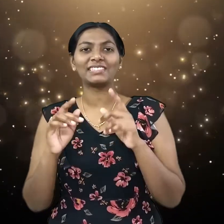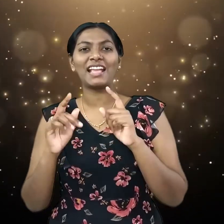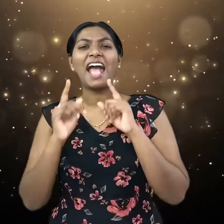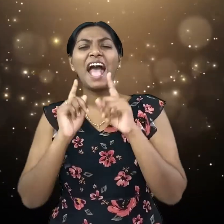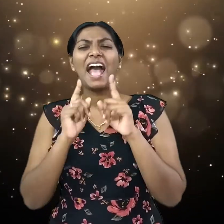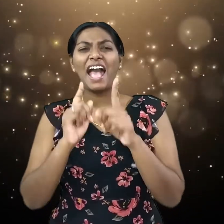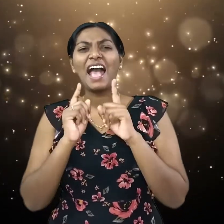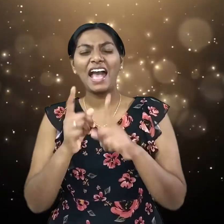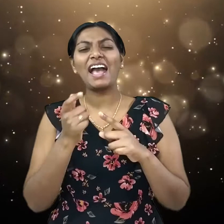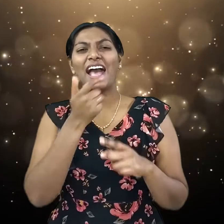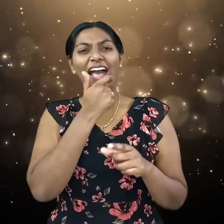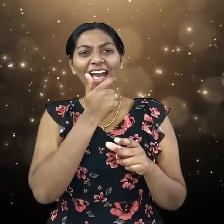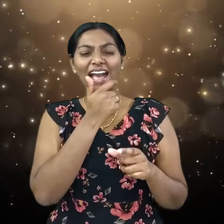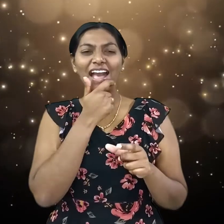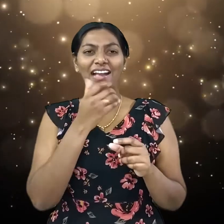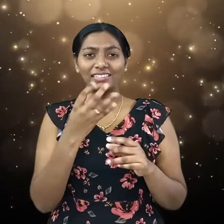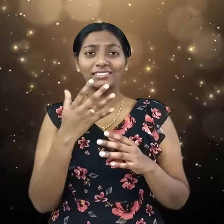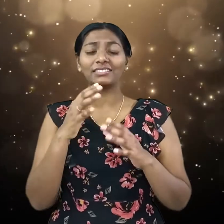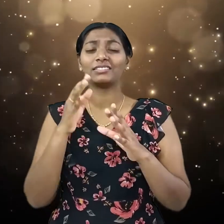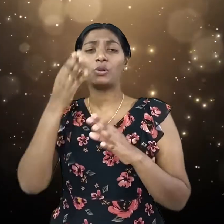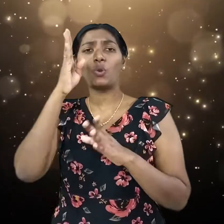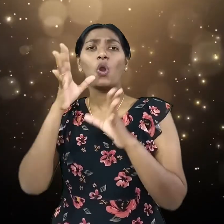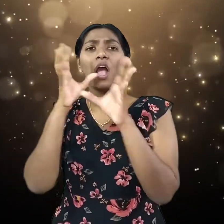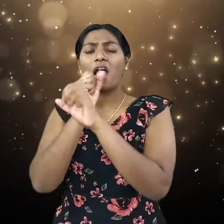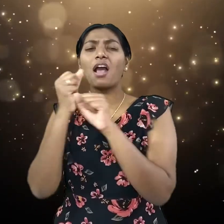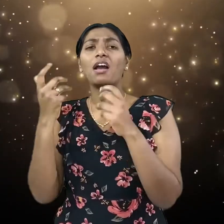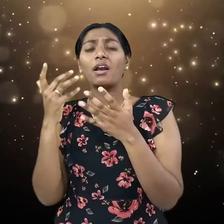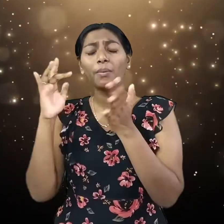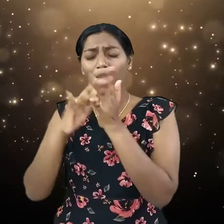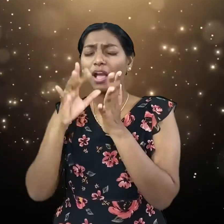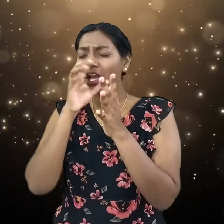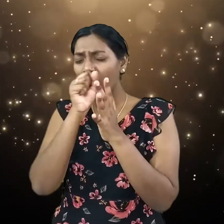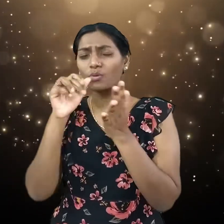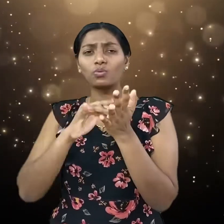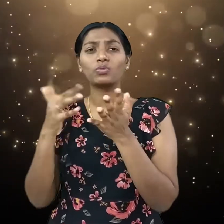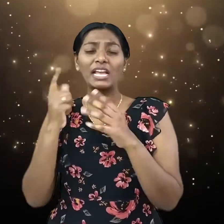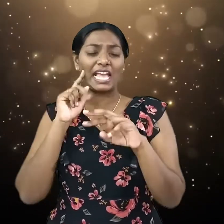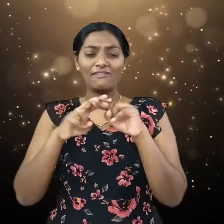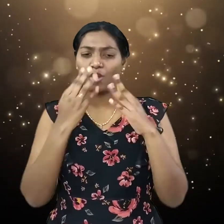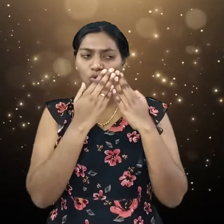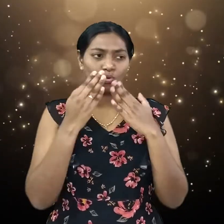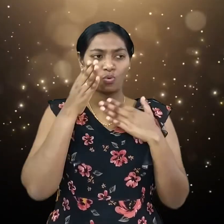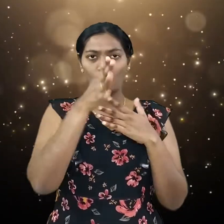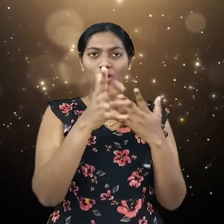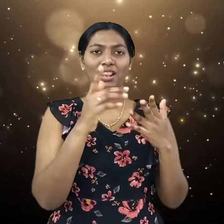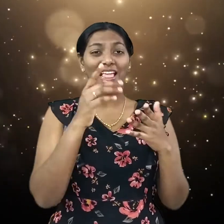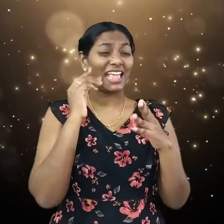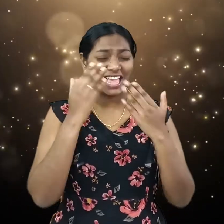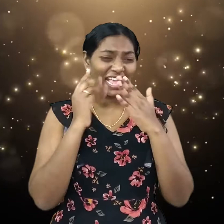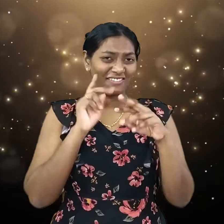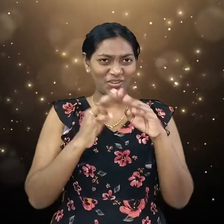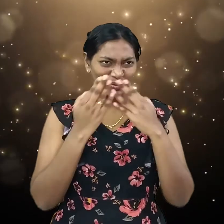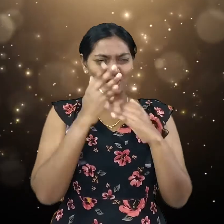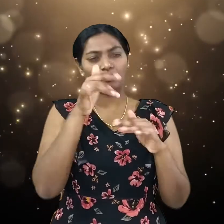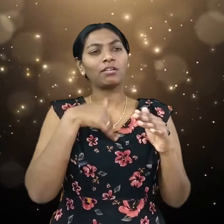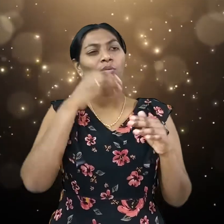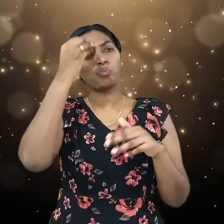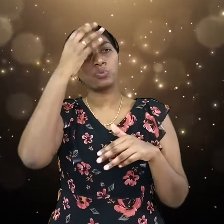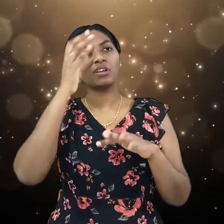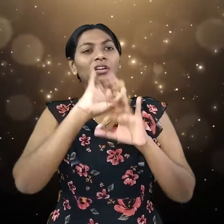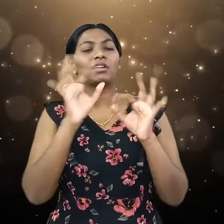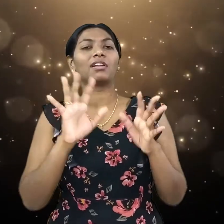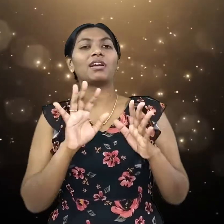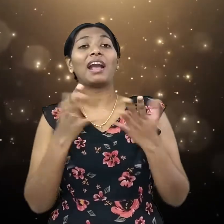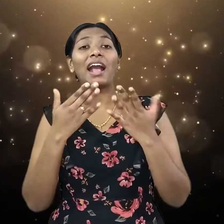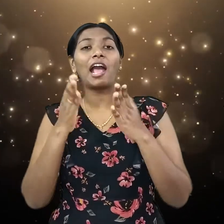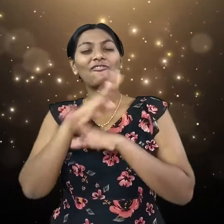हा, चिल्ला सकते हैं, हा हा हा हा हा। चीजें किसमें छुपी हैं? तो हम भले स्कूल ना गए भाई, तुमसे ज्यादा जान सकते। प्रेज द